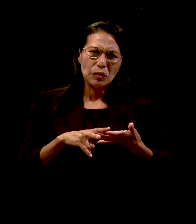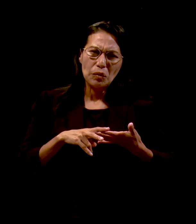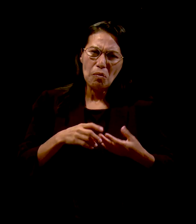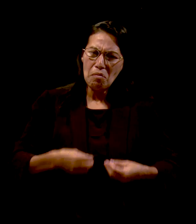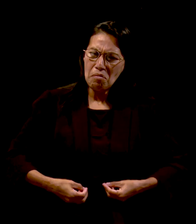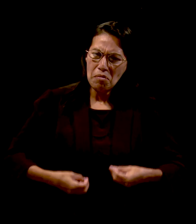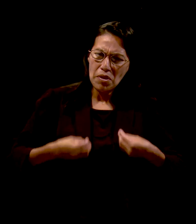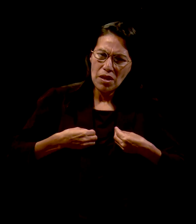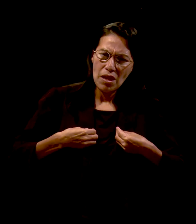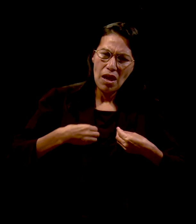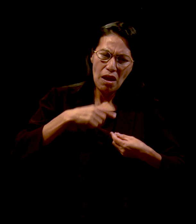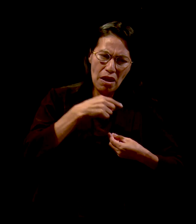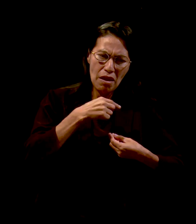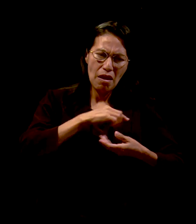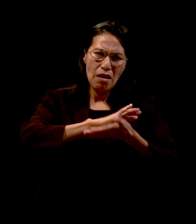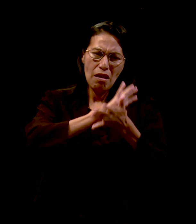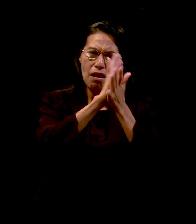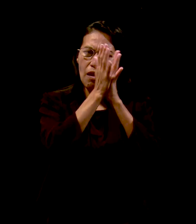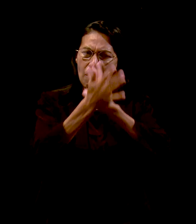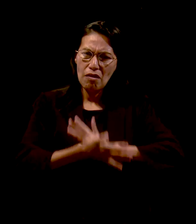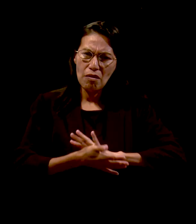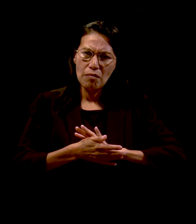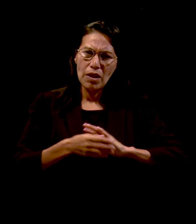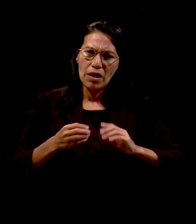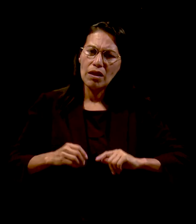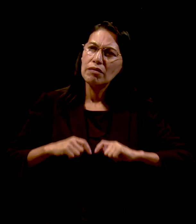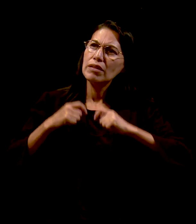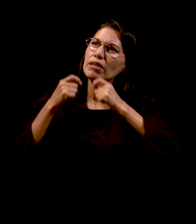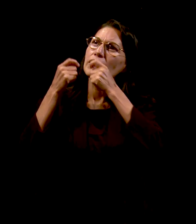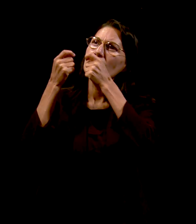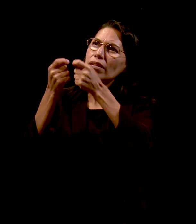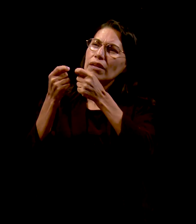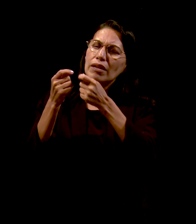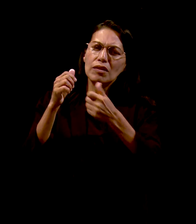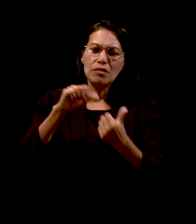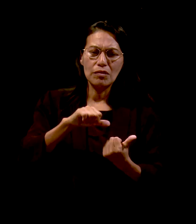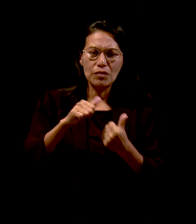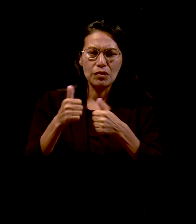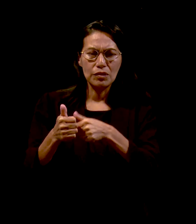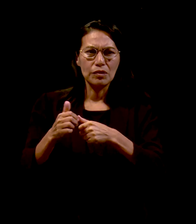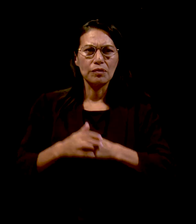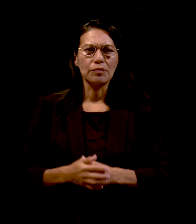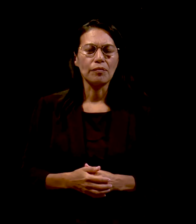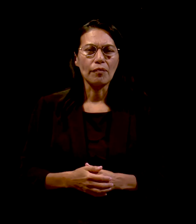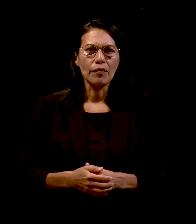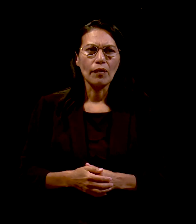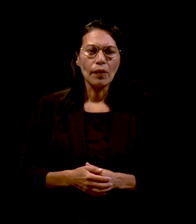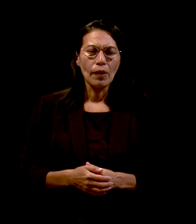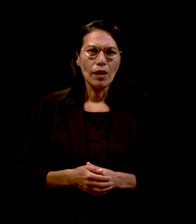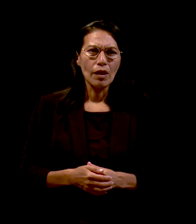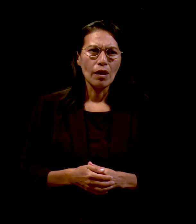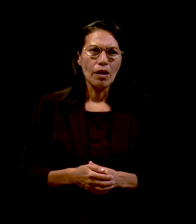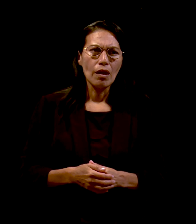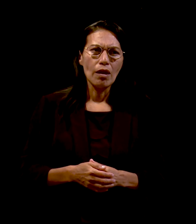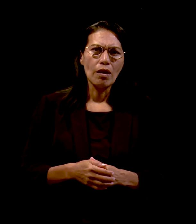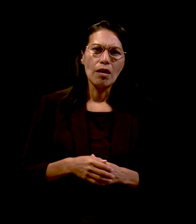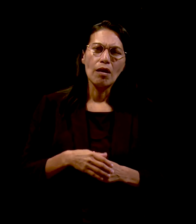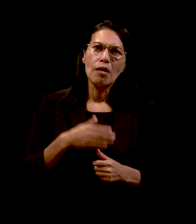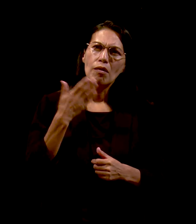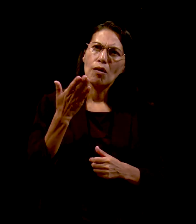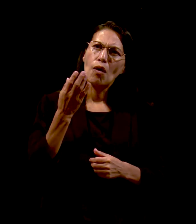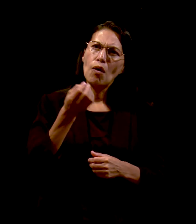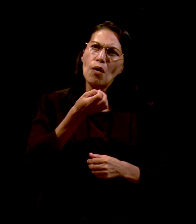jesucristo que se continúa orando por los enfermos que están en las casas y hospitales para que el eterno les